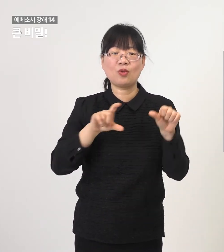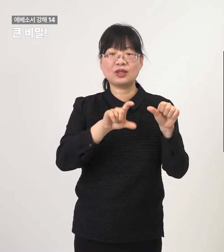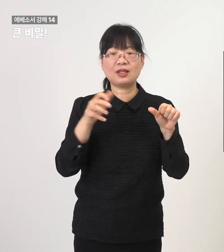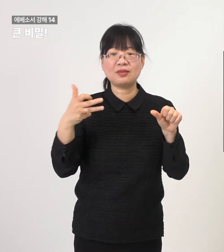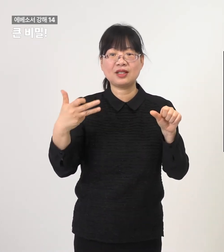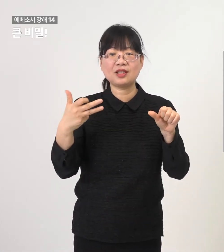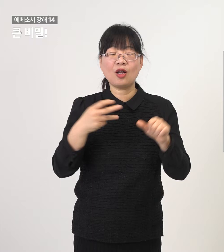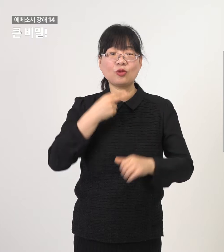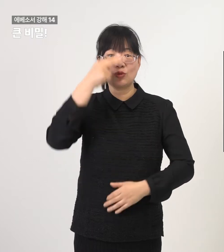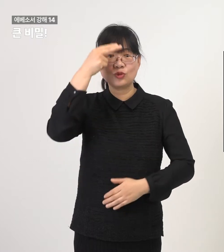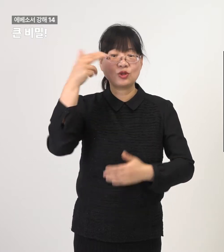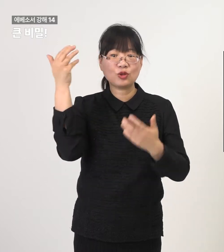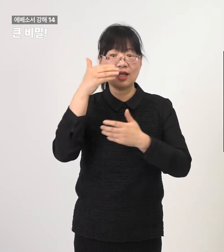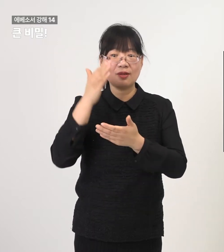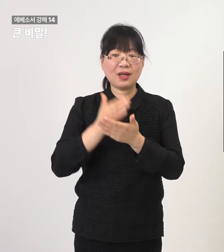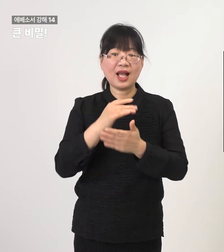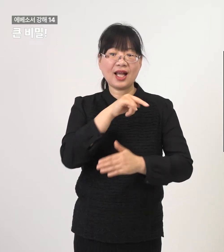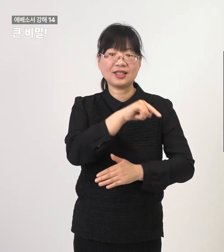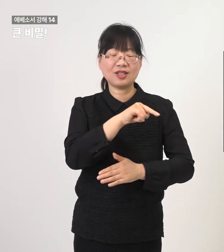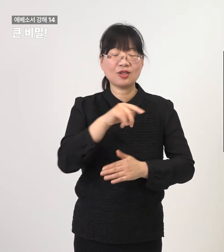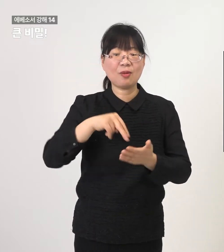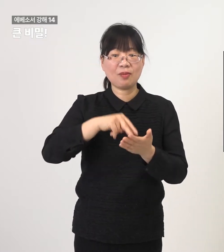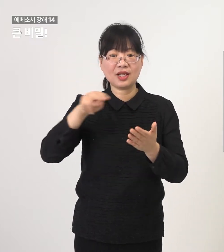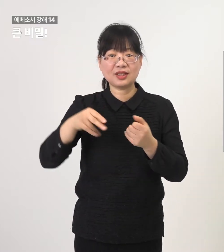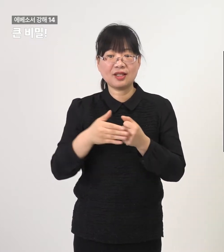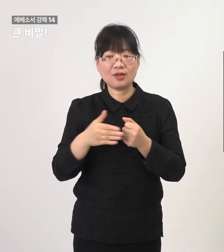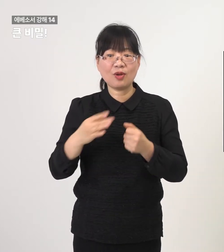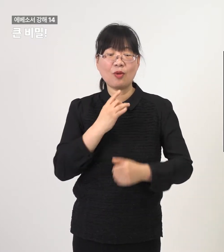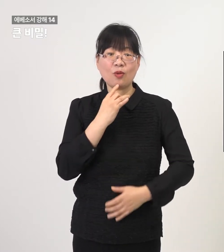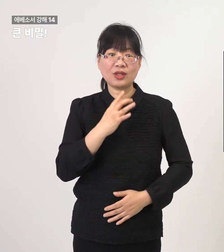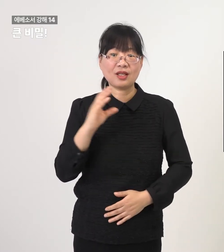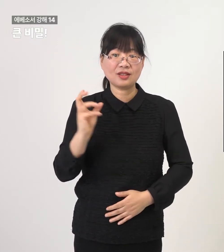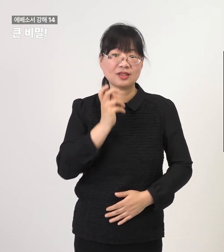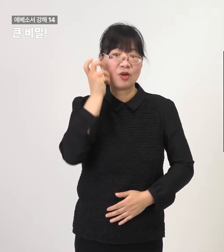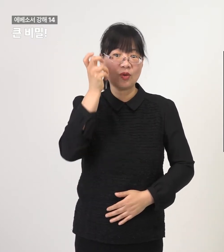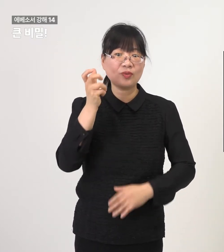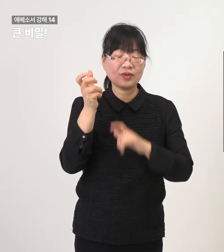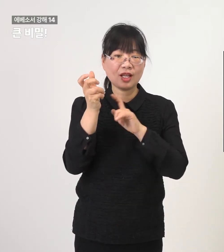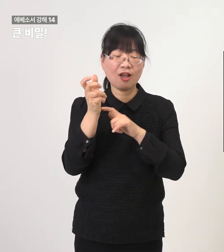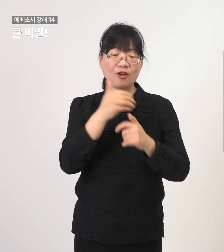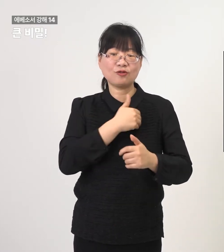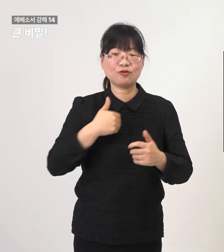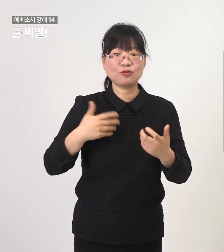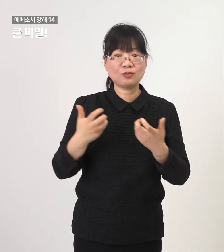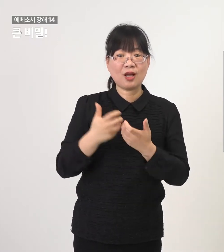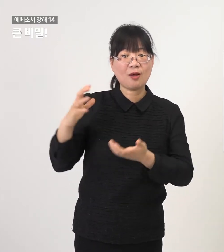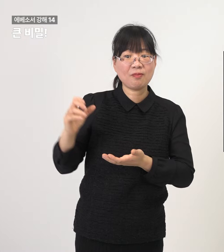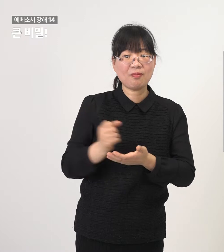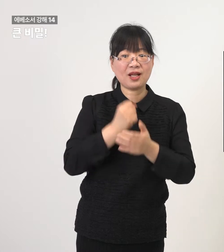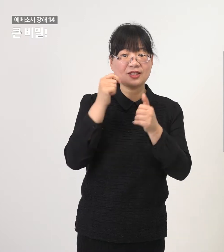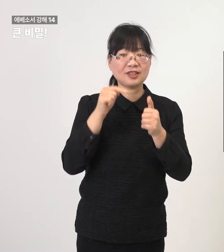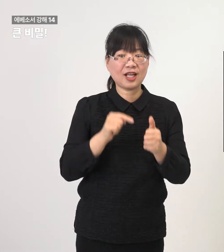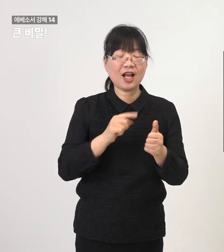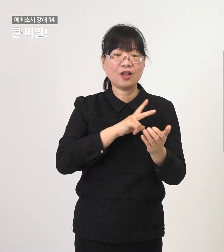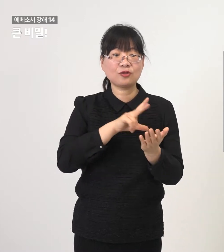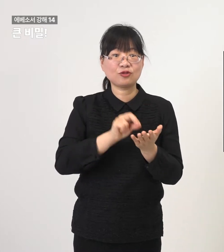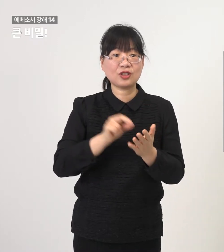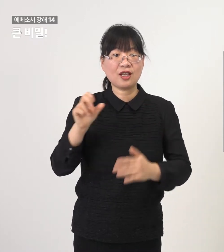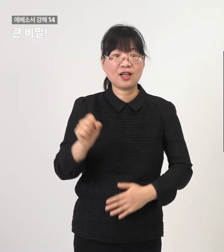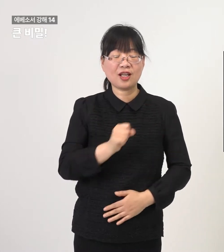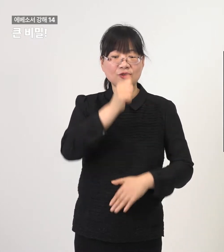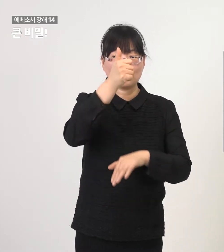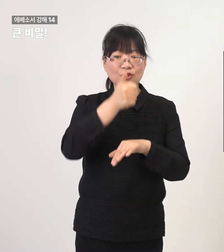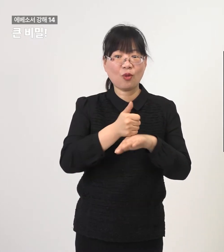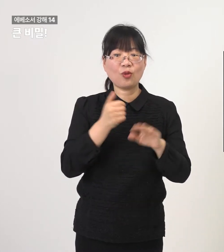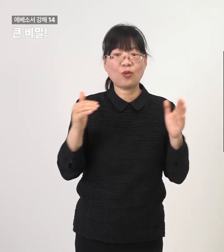말라, 이는 방탕한 것이니 오직 성령의 충만을 받으라는 주제로